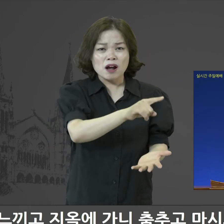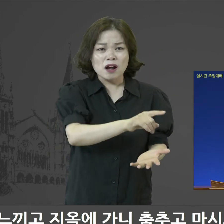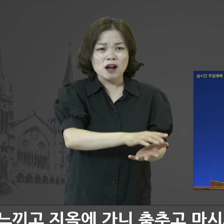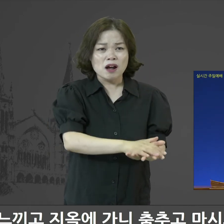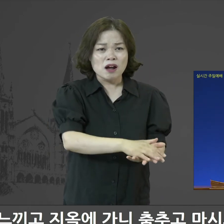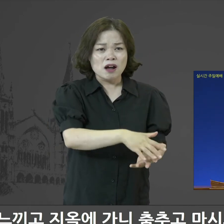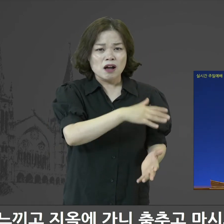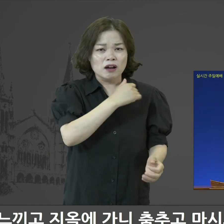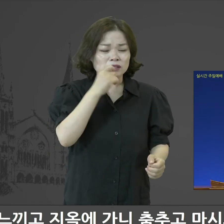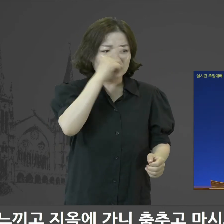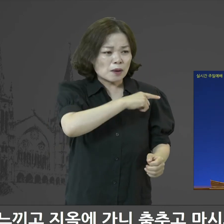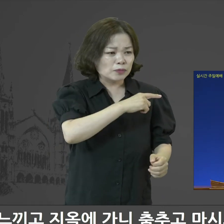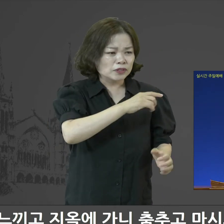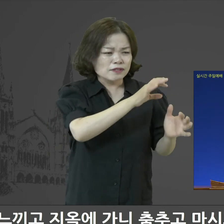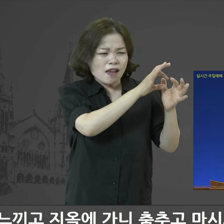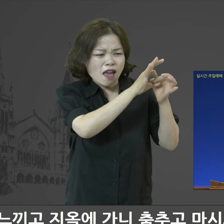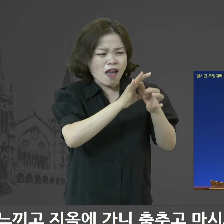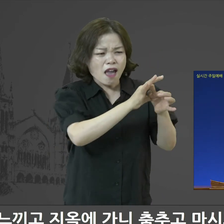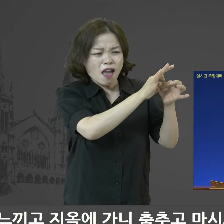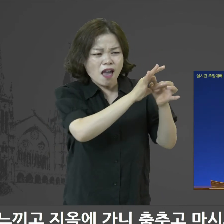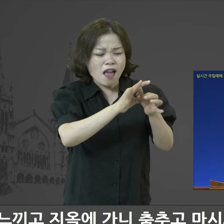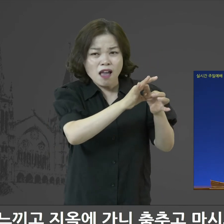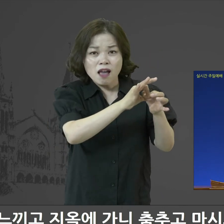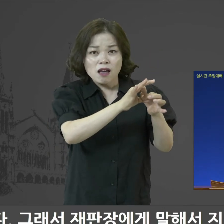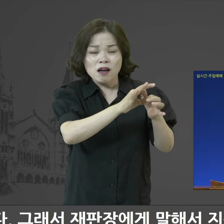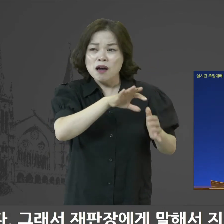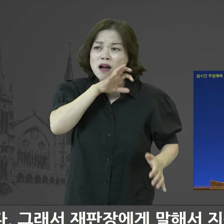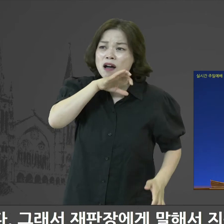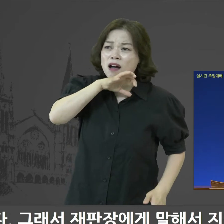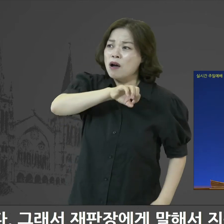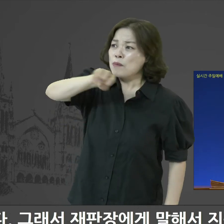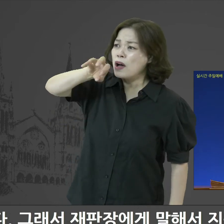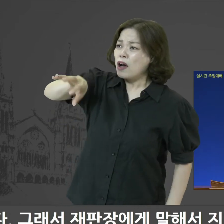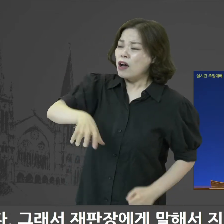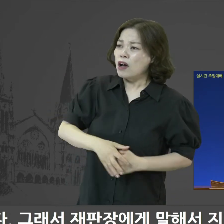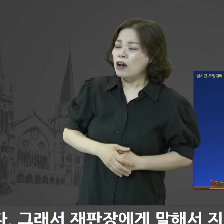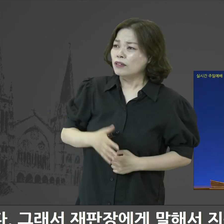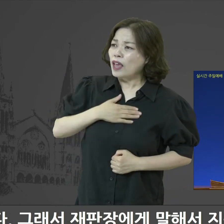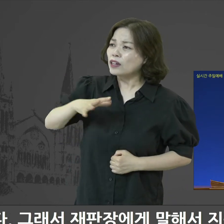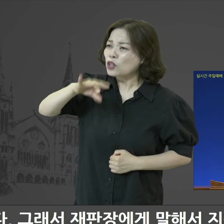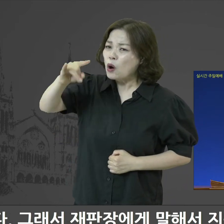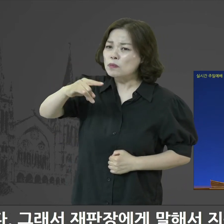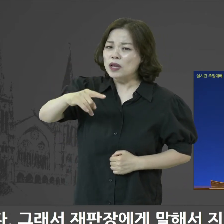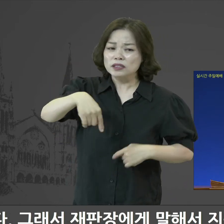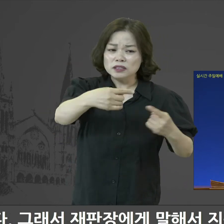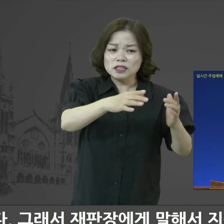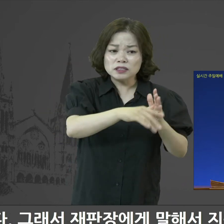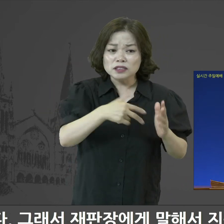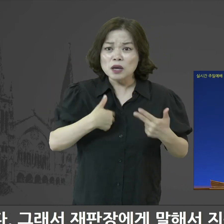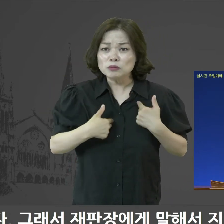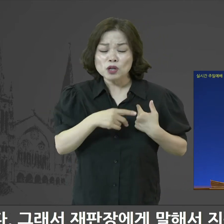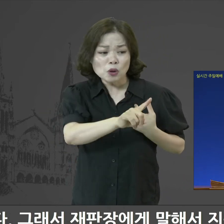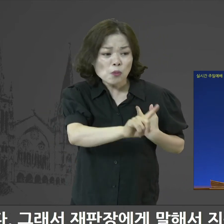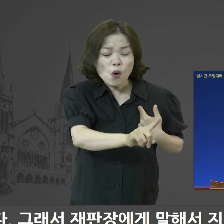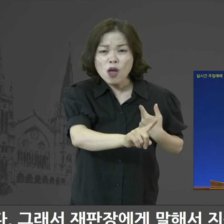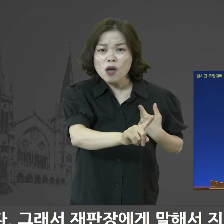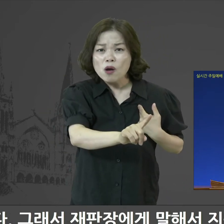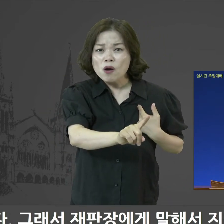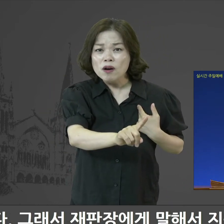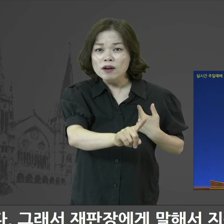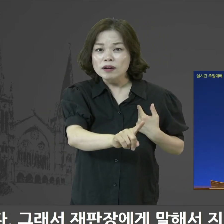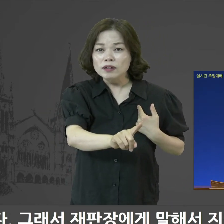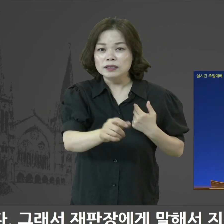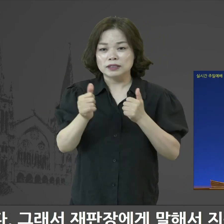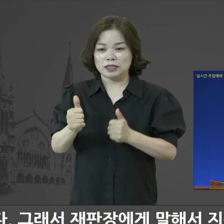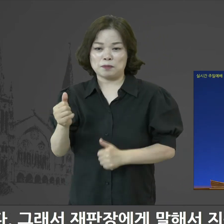일, 나쁜 일 계속되는 겁니다. 따졌답니다. 아니, 내가 처음 방문했을 때는 그렇게 재밌더니 이게 뭡니까?